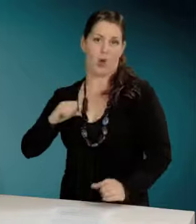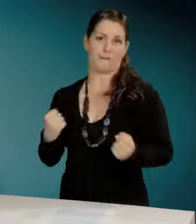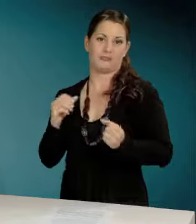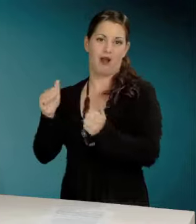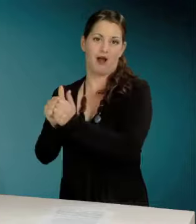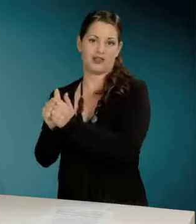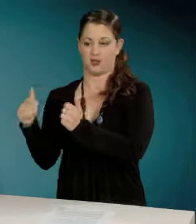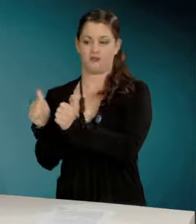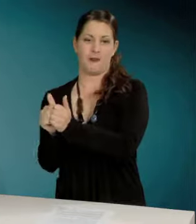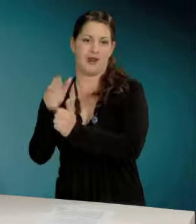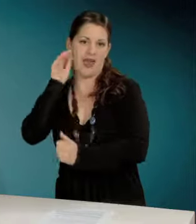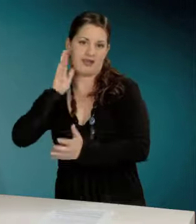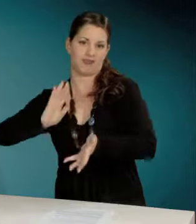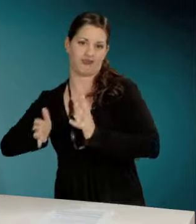gebärdensprache gleich mit